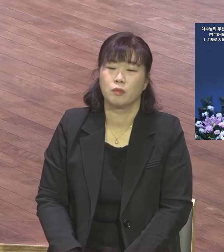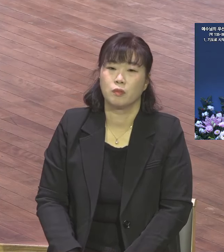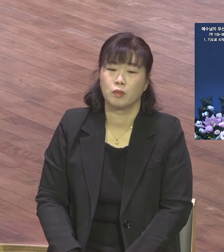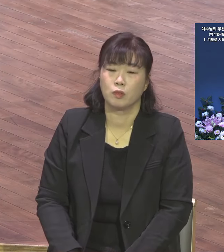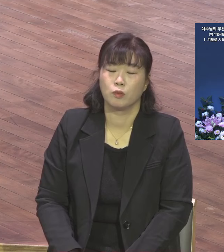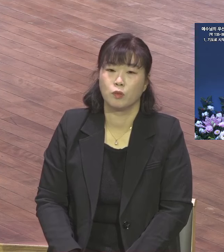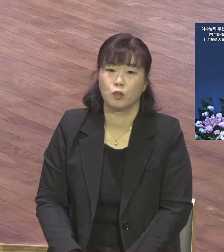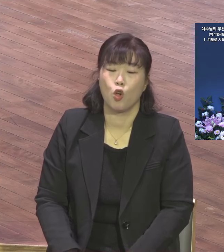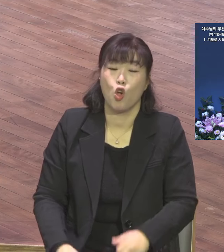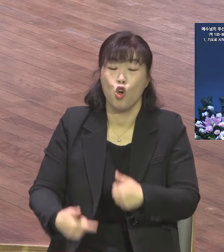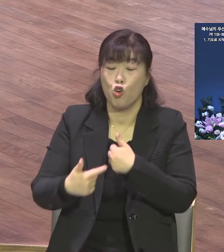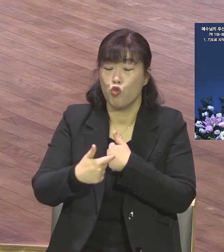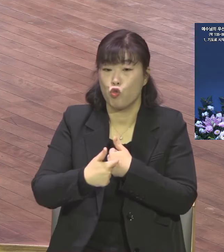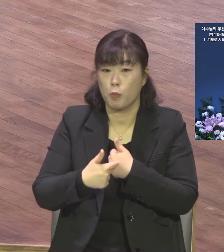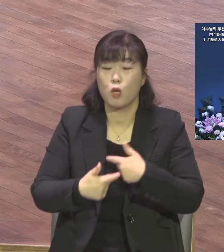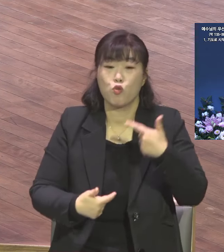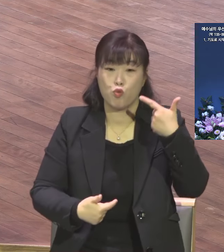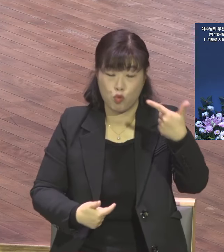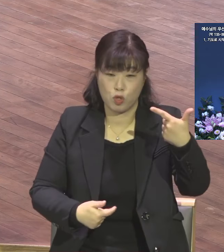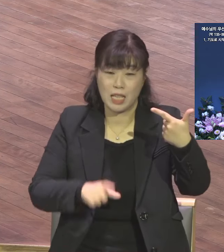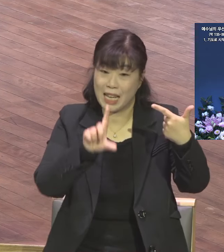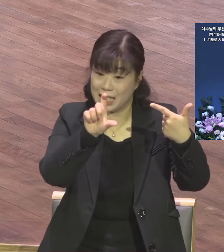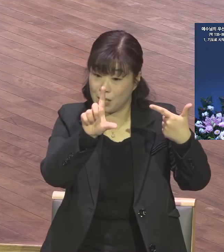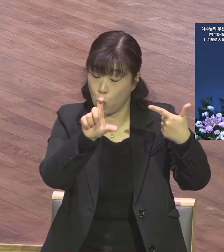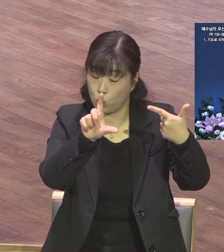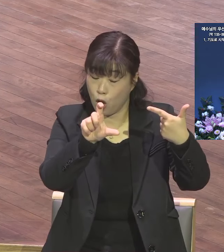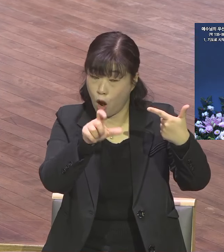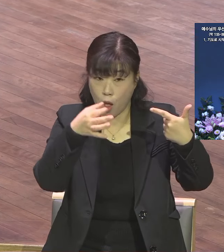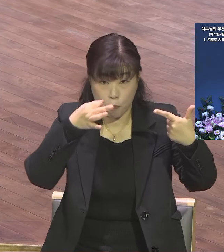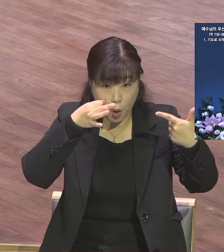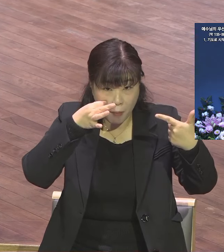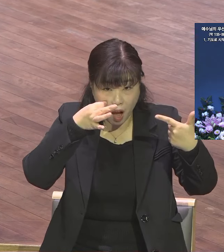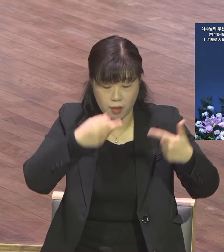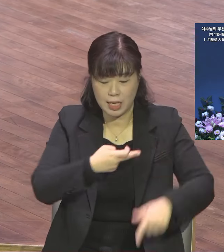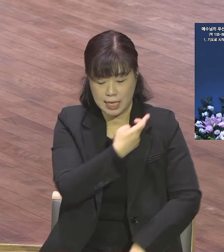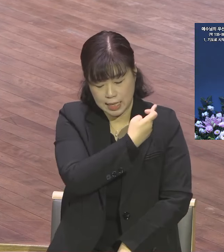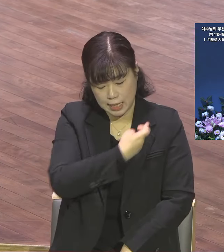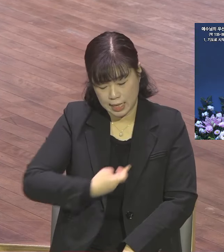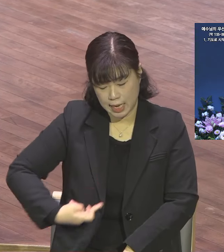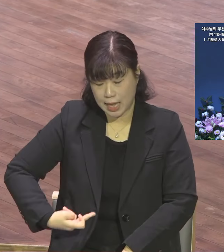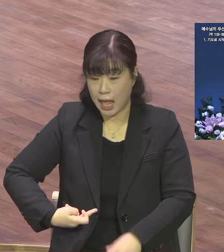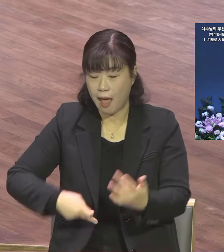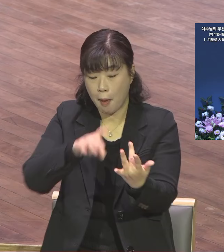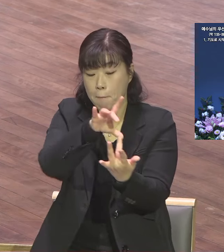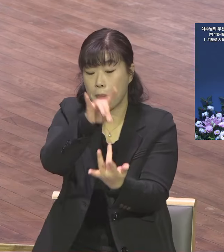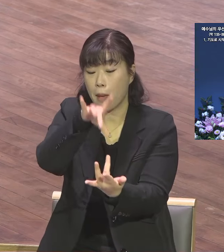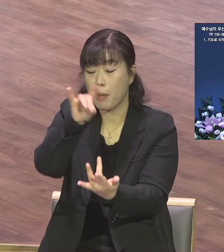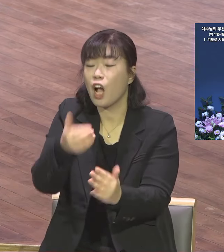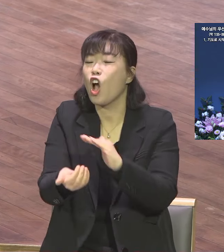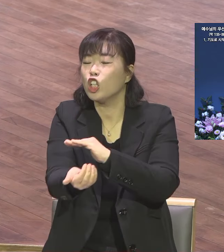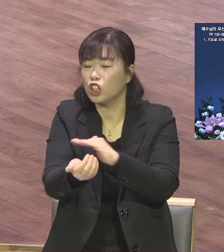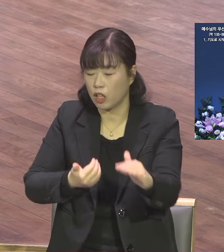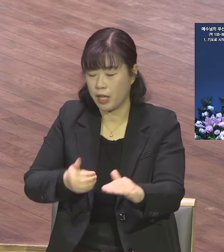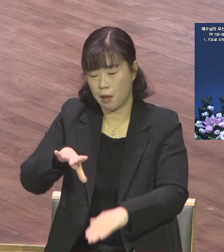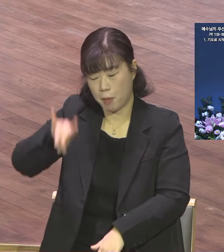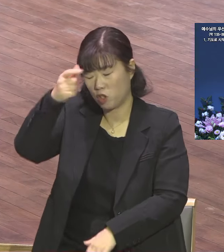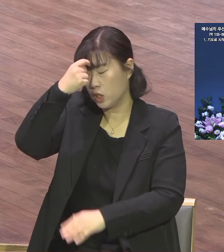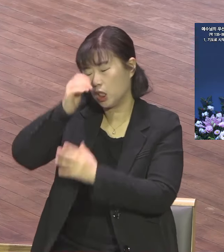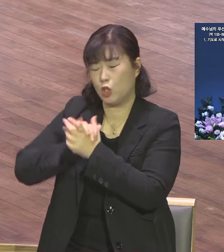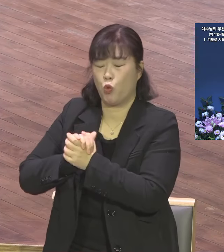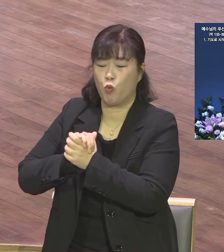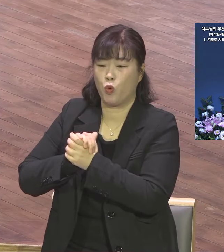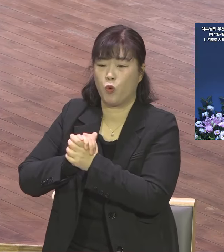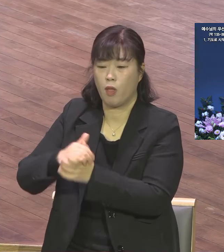누가복음 6장 12절에 보면 열두 제자를 사도로 택하시기도 시기 전에도 앞서서 뭐냐 사도 택할